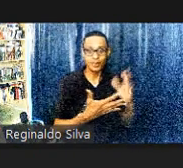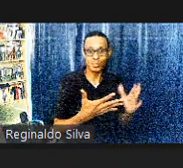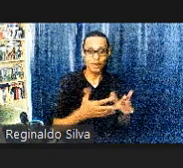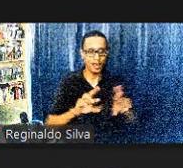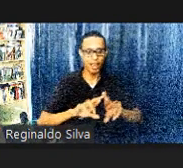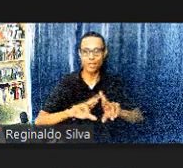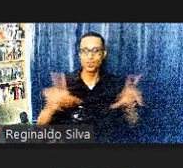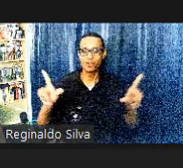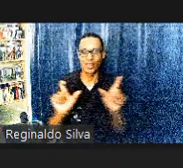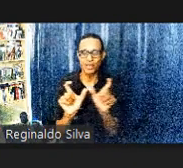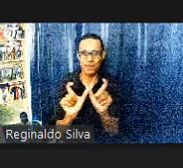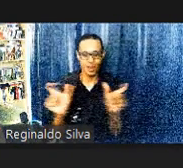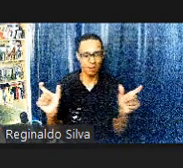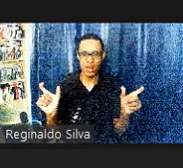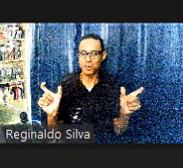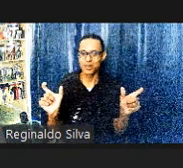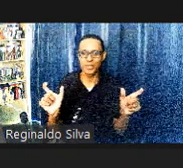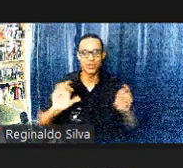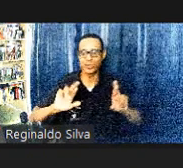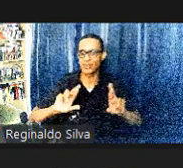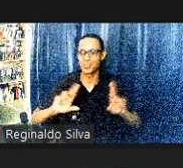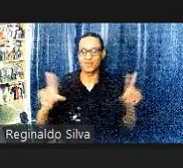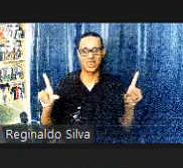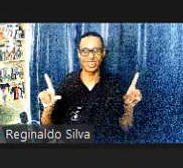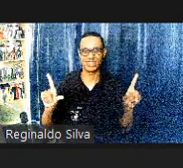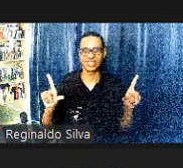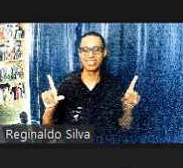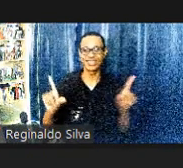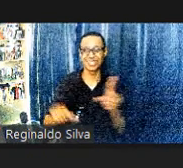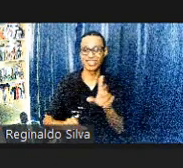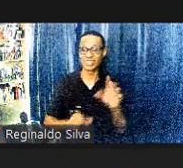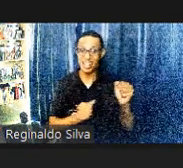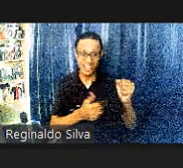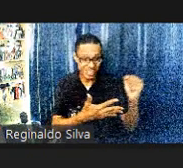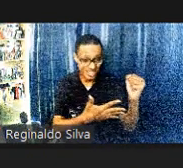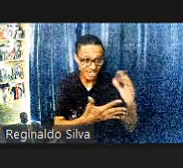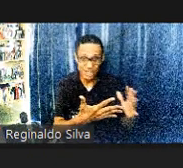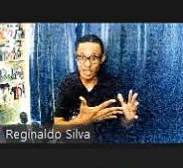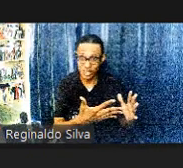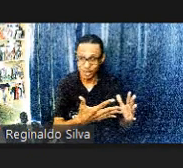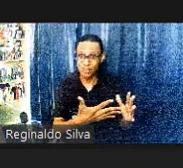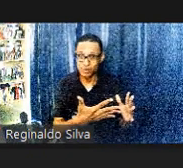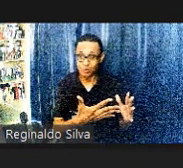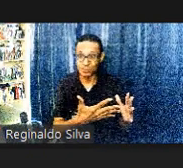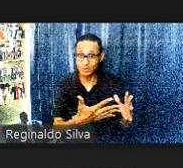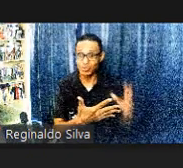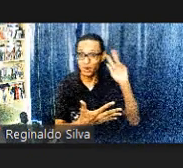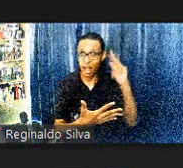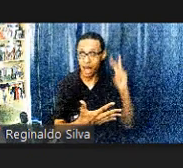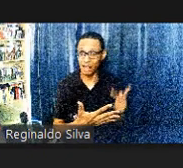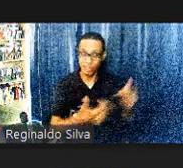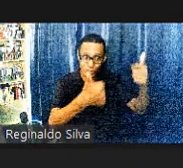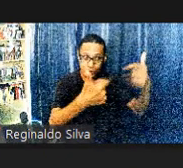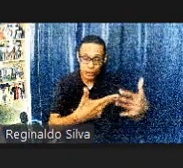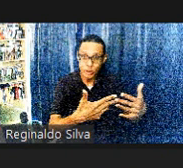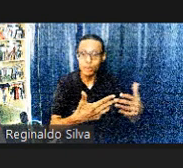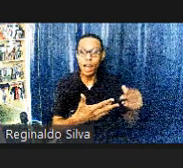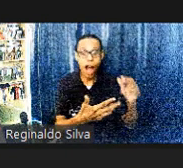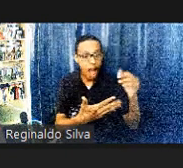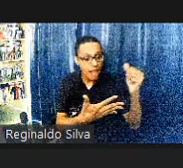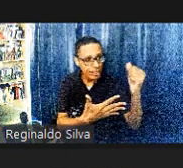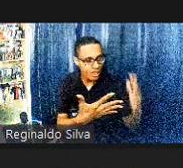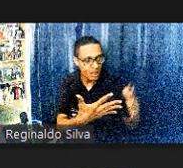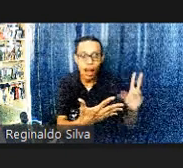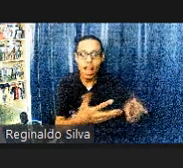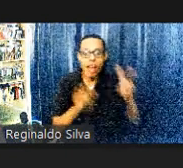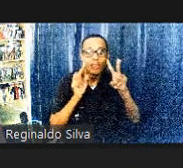da frase em Libras. Por quê? Porque a Libras, como falou bem a professora Kétia, é uma língua de modalidade visual e